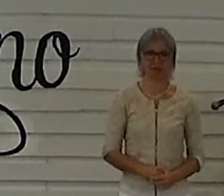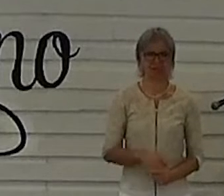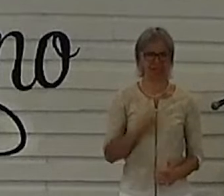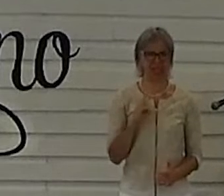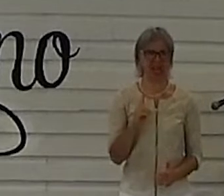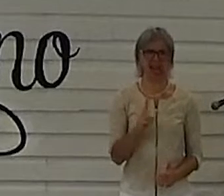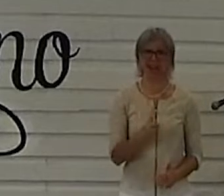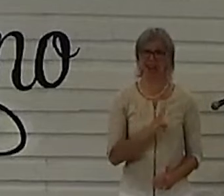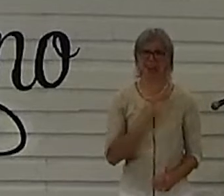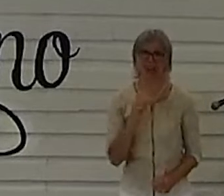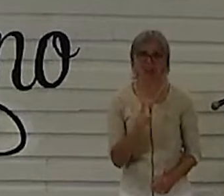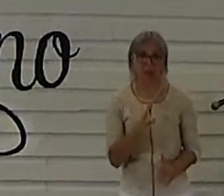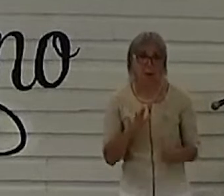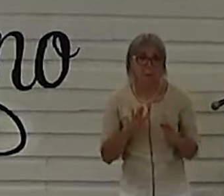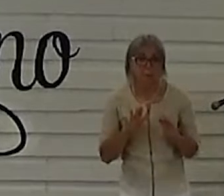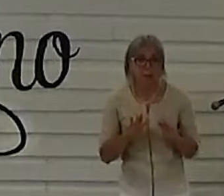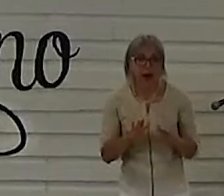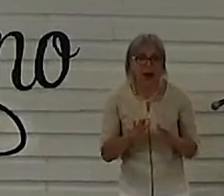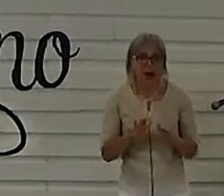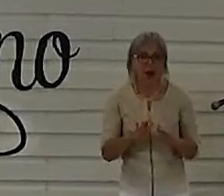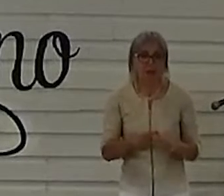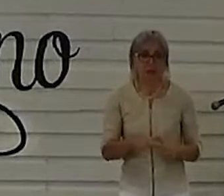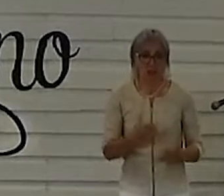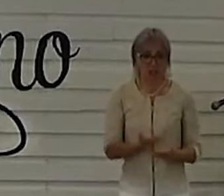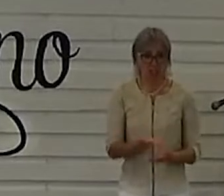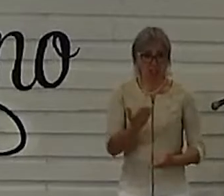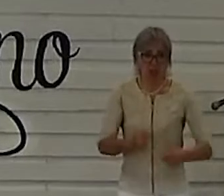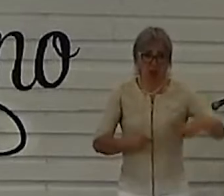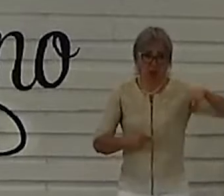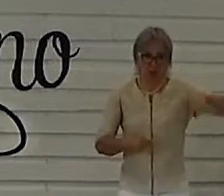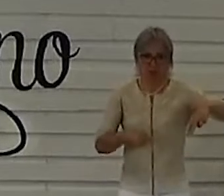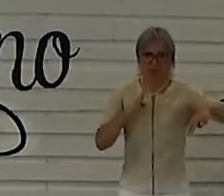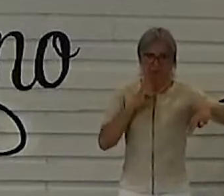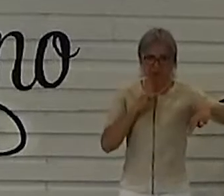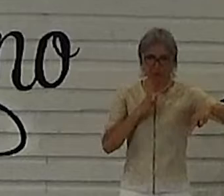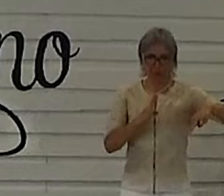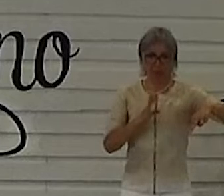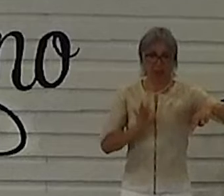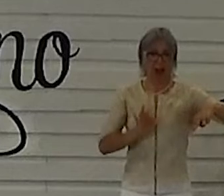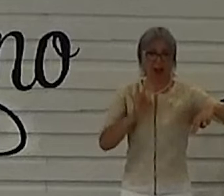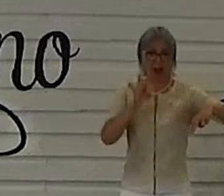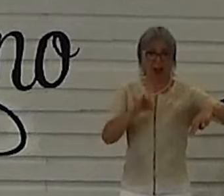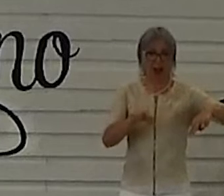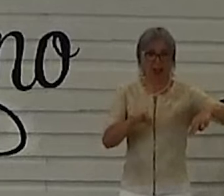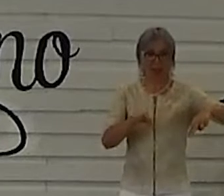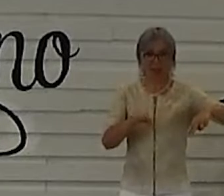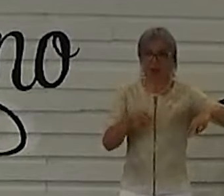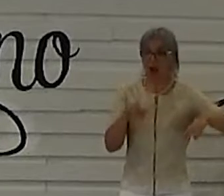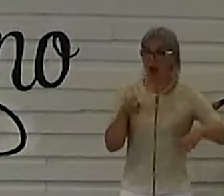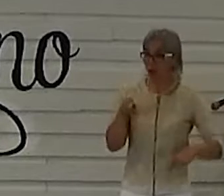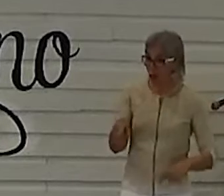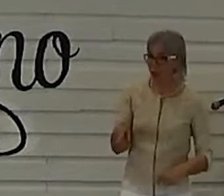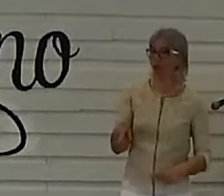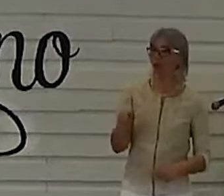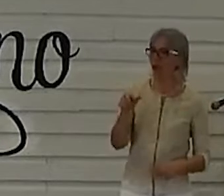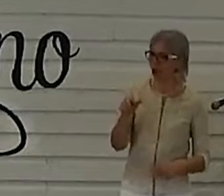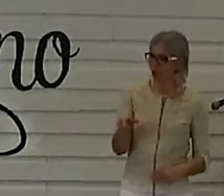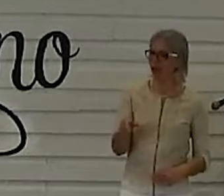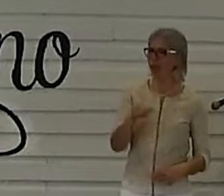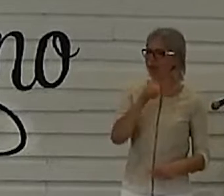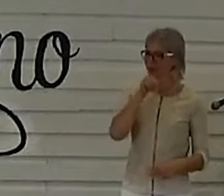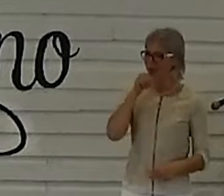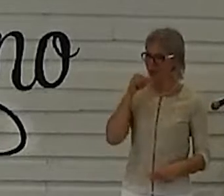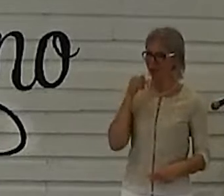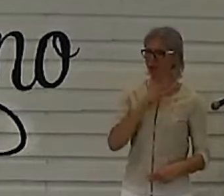Ma sentirsi dire con una mano sulla spalla: sei stato fedele servitore in poche cose, ma io